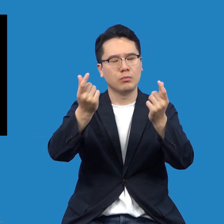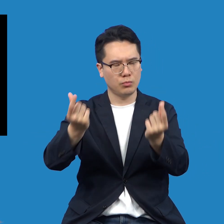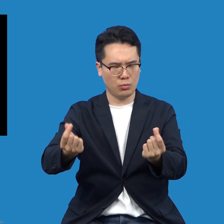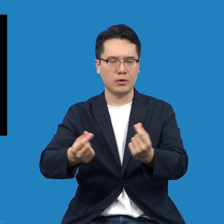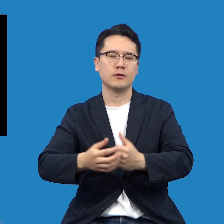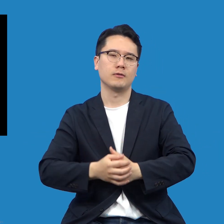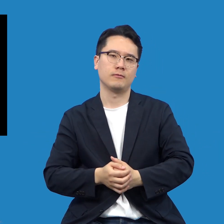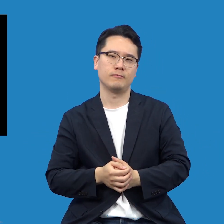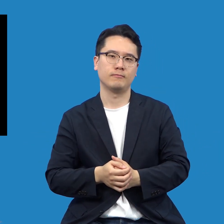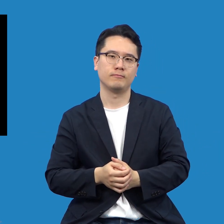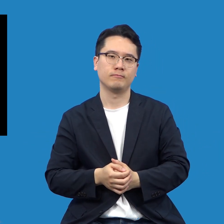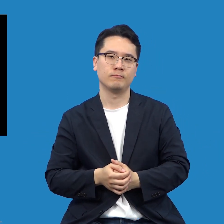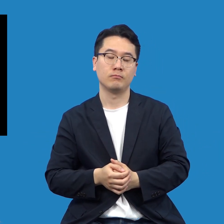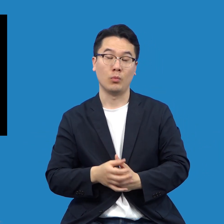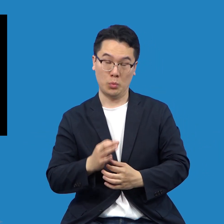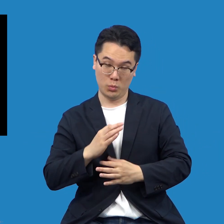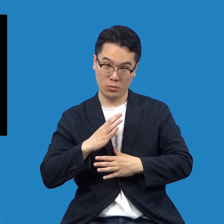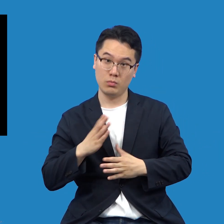놀라운 사건이에요.